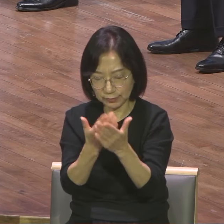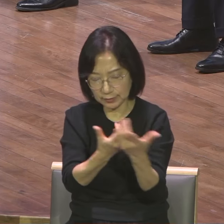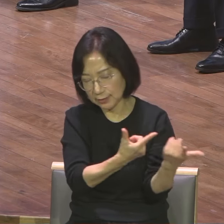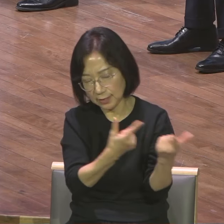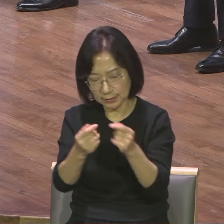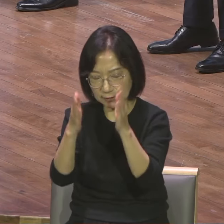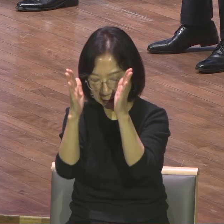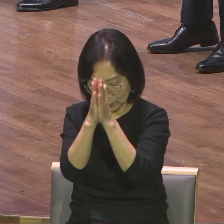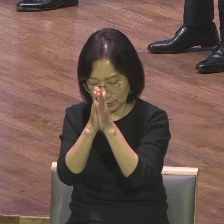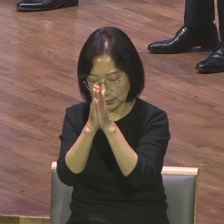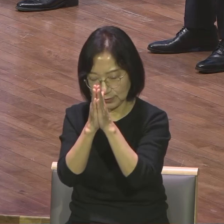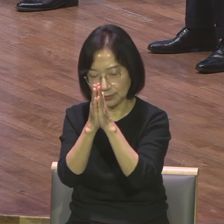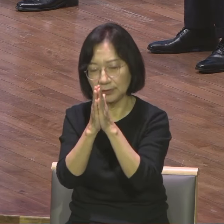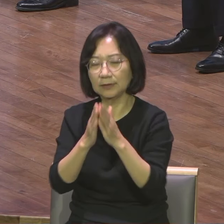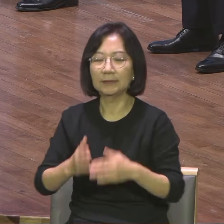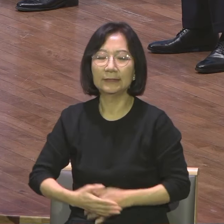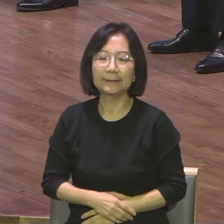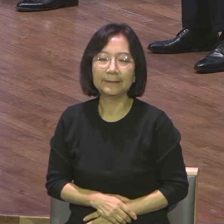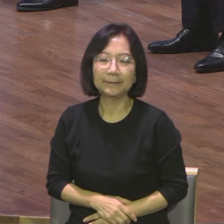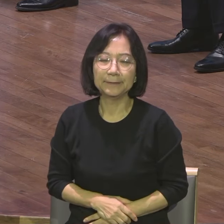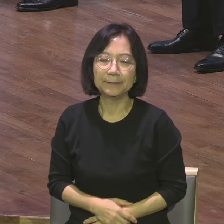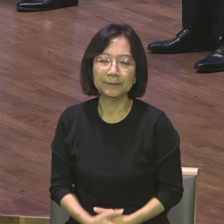주여